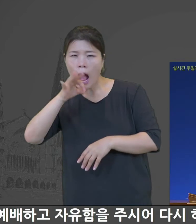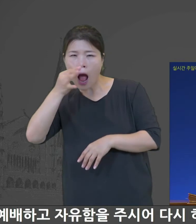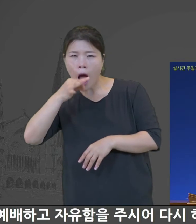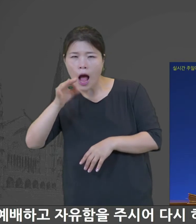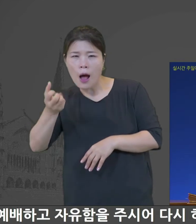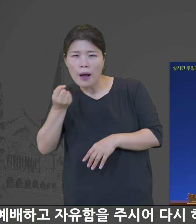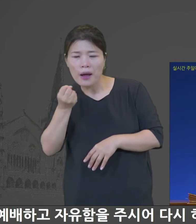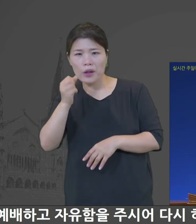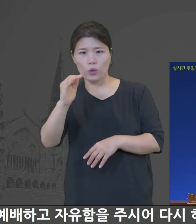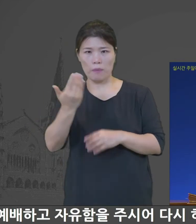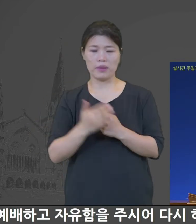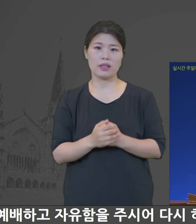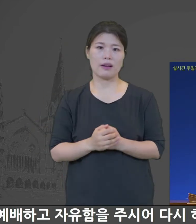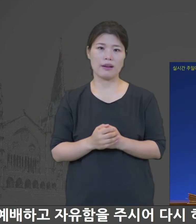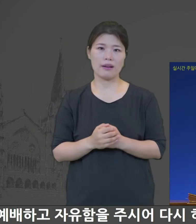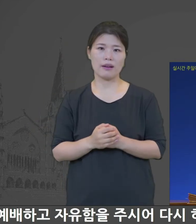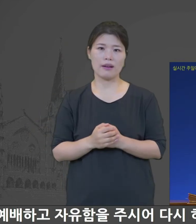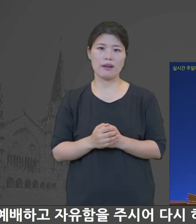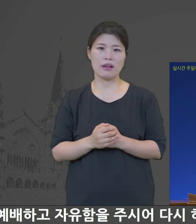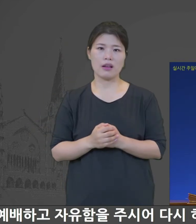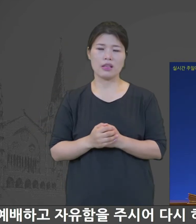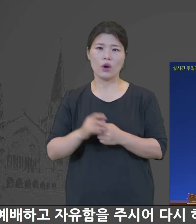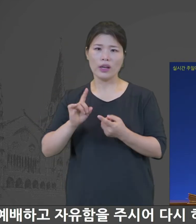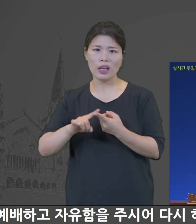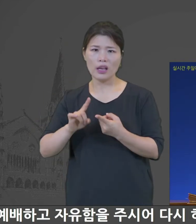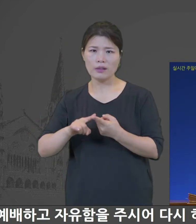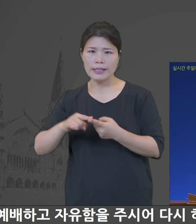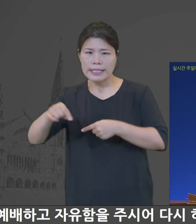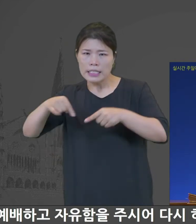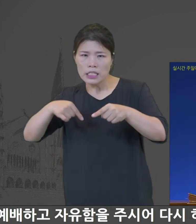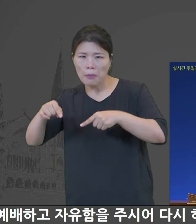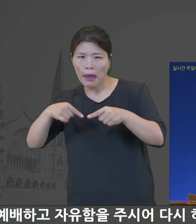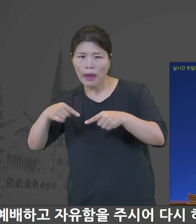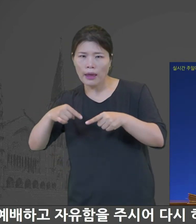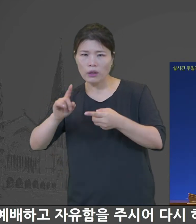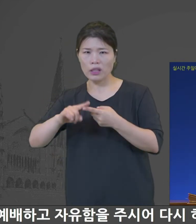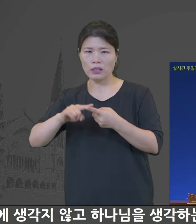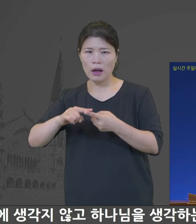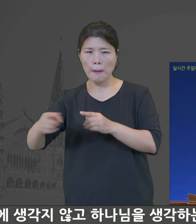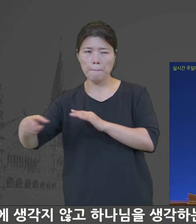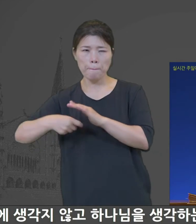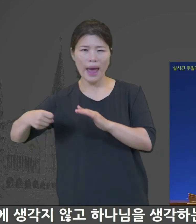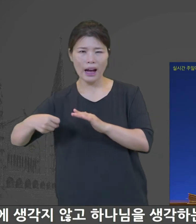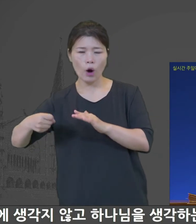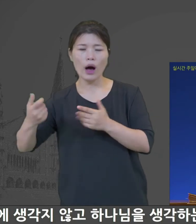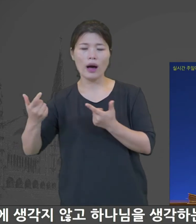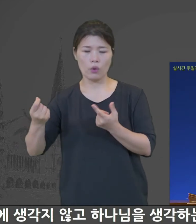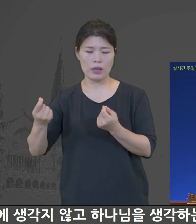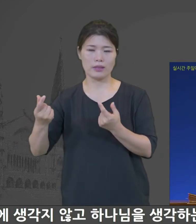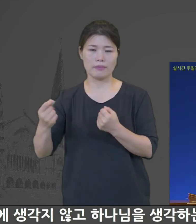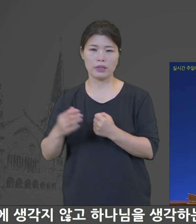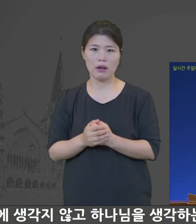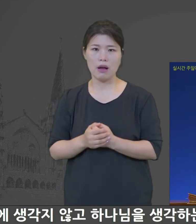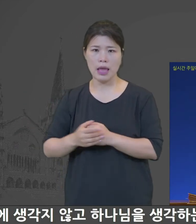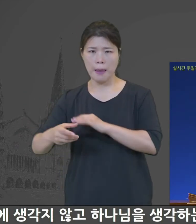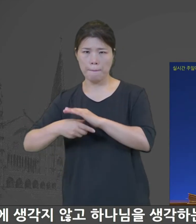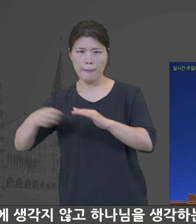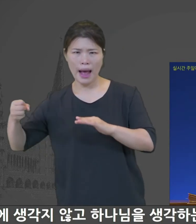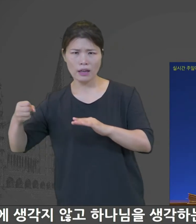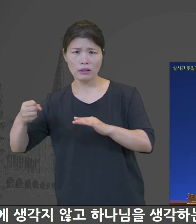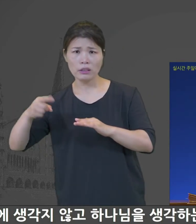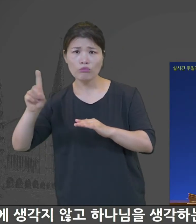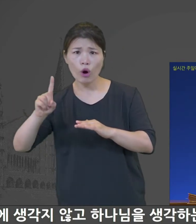지배당하는 자로부터 무언가를 빼앗는 겁니다. 그렇게 빼앗긴 것이